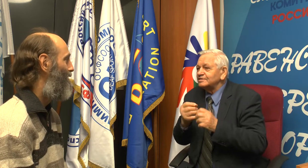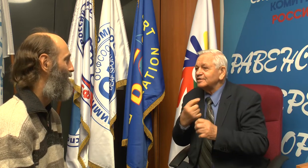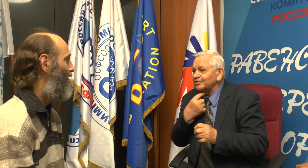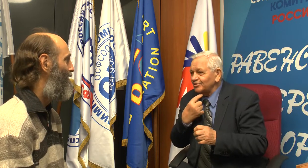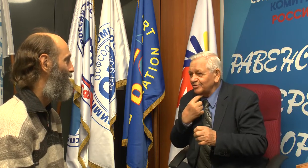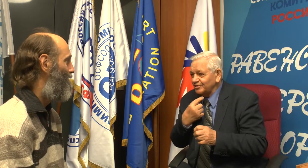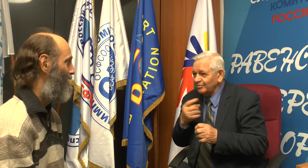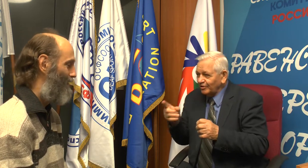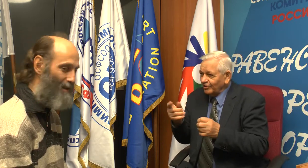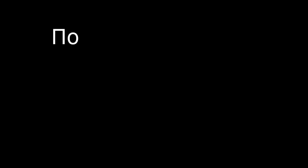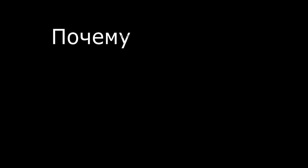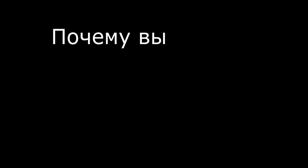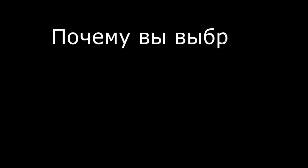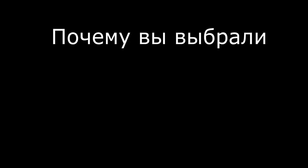совместно с голосом.